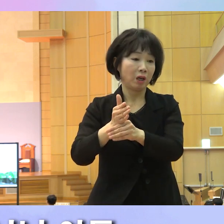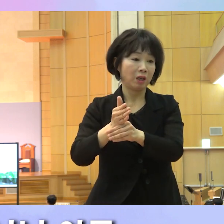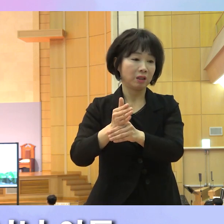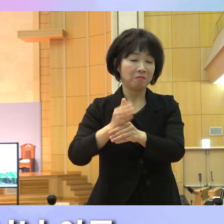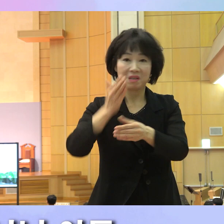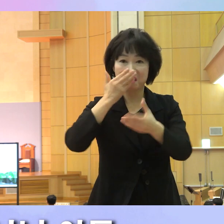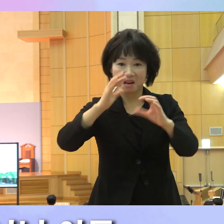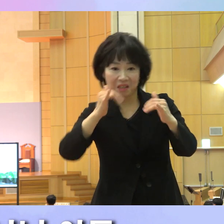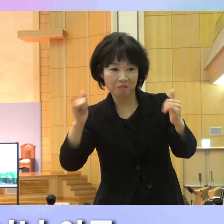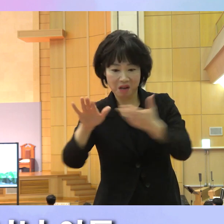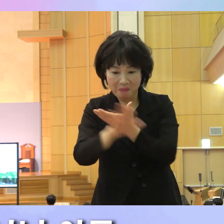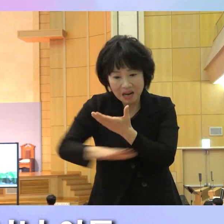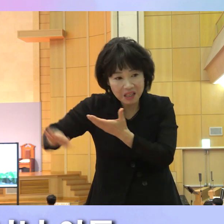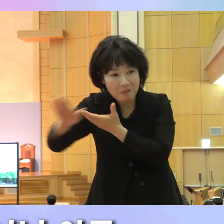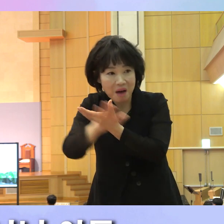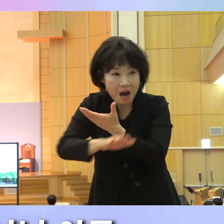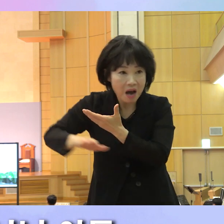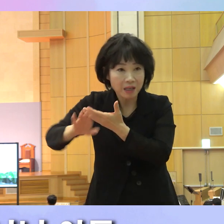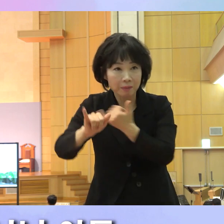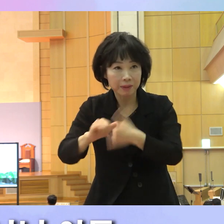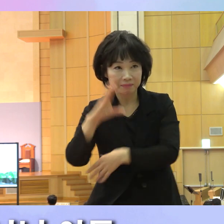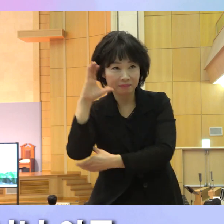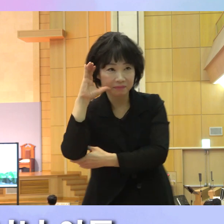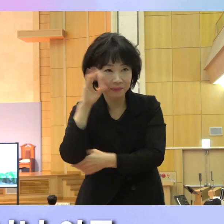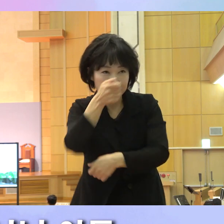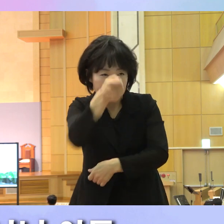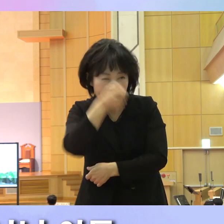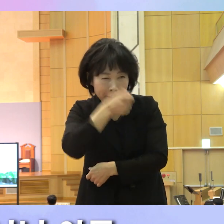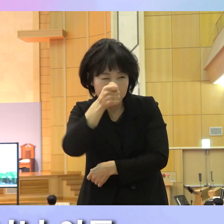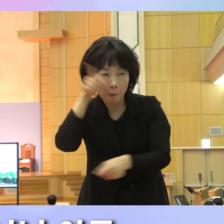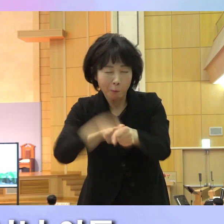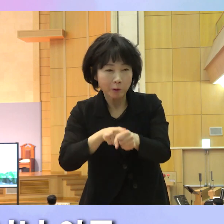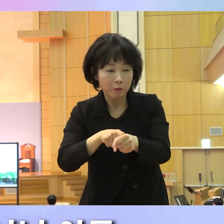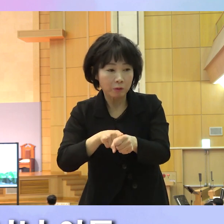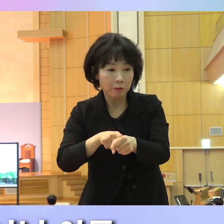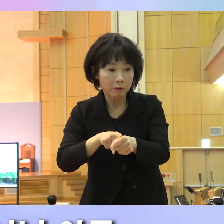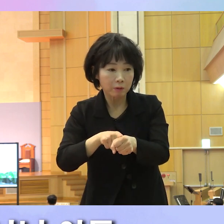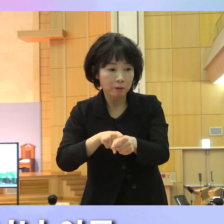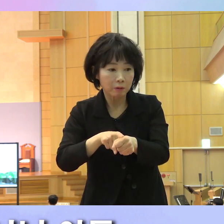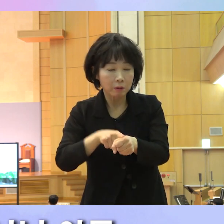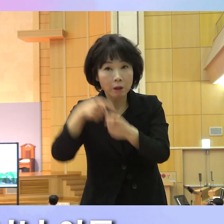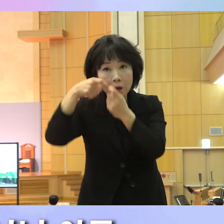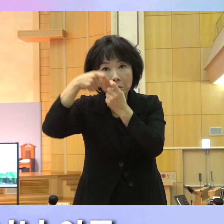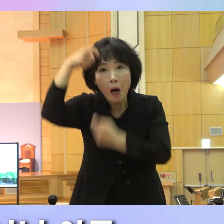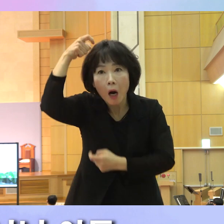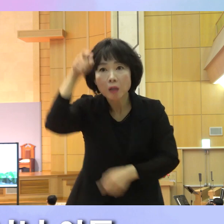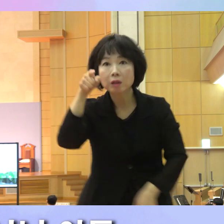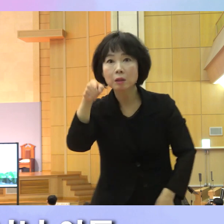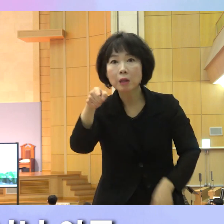사람들, 바리새파 사람들, 이런 사람들이 말하기를 우리가 보니 이 사람은 이만은